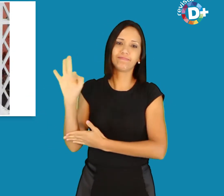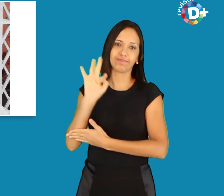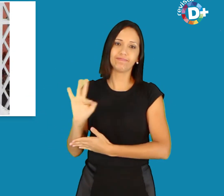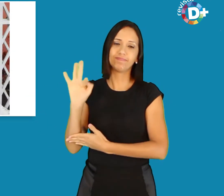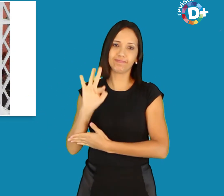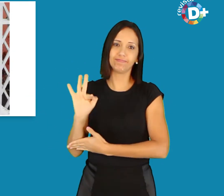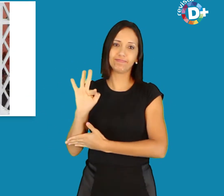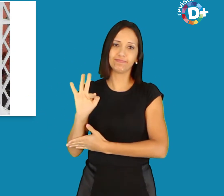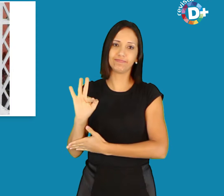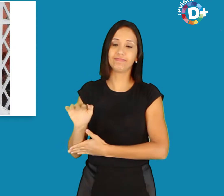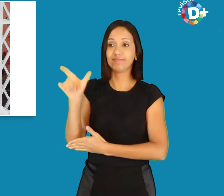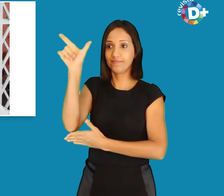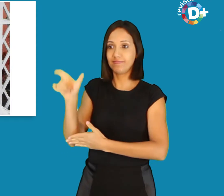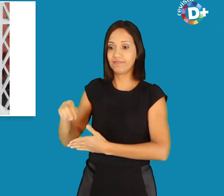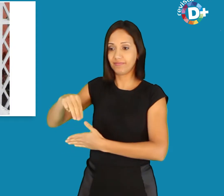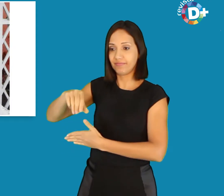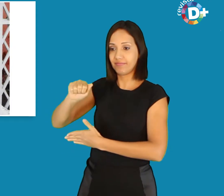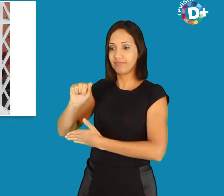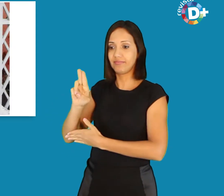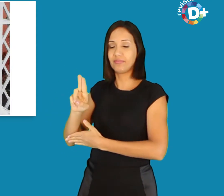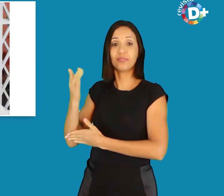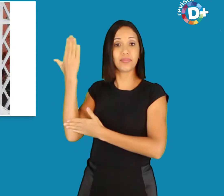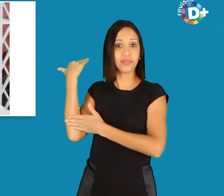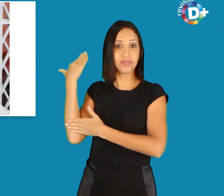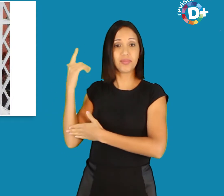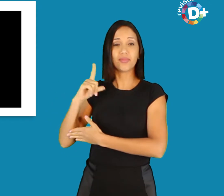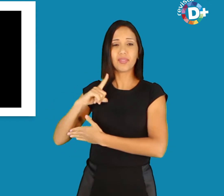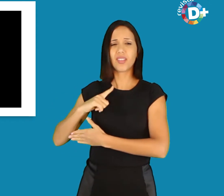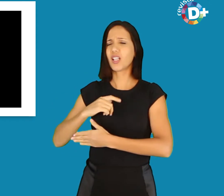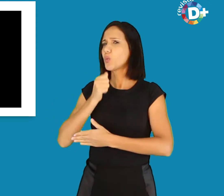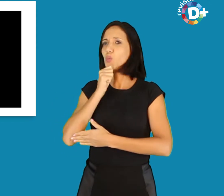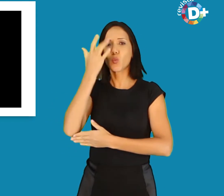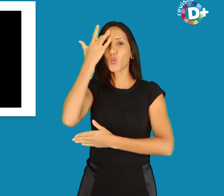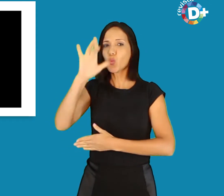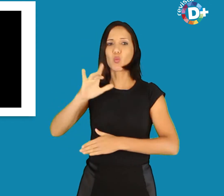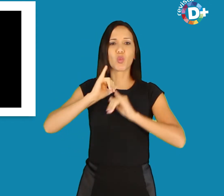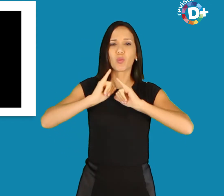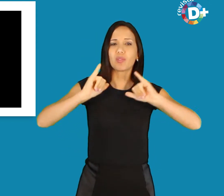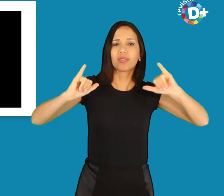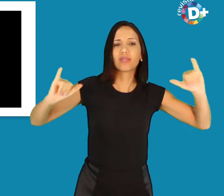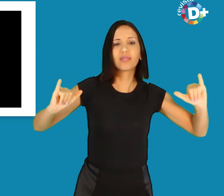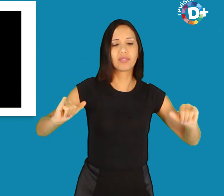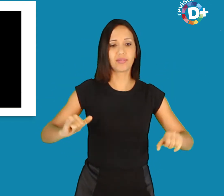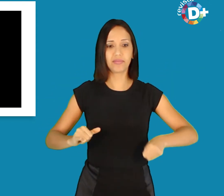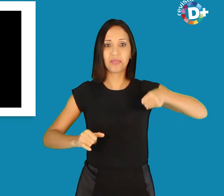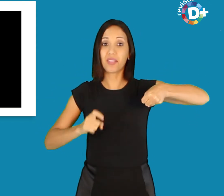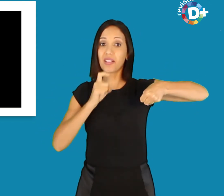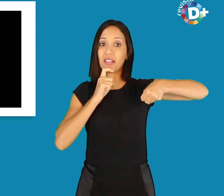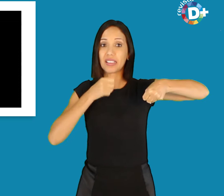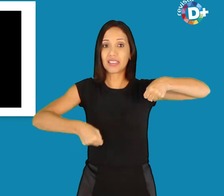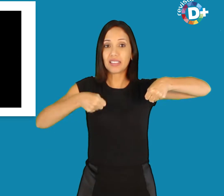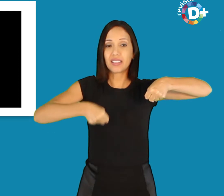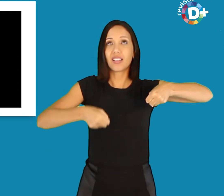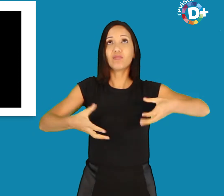faculdade malu diz que na época não tinha visto a campanha do desafio do balde mas que começou a